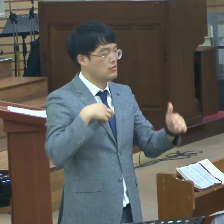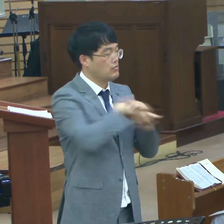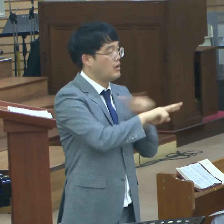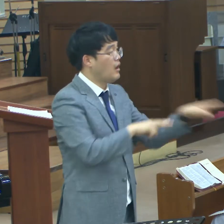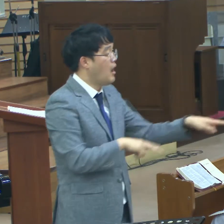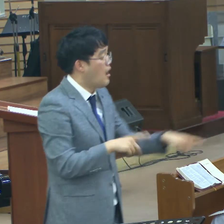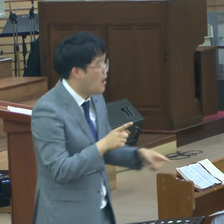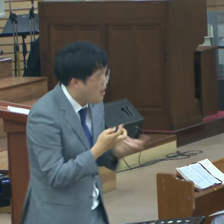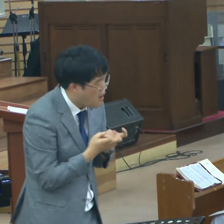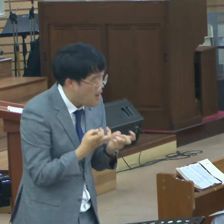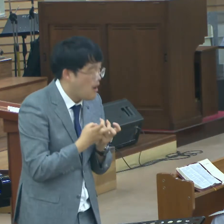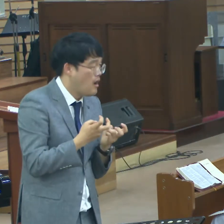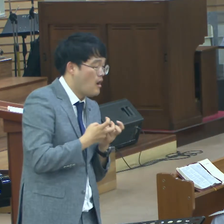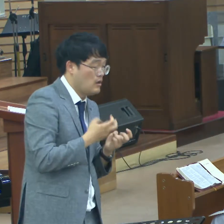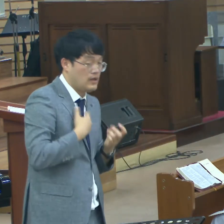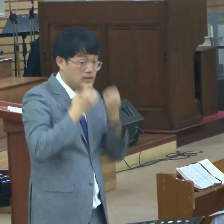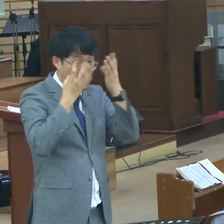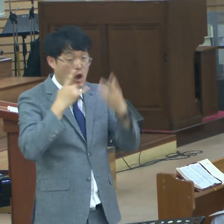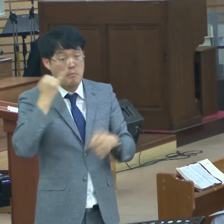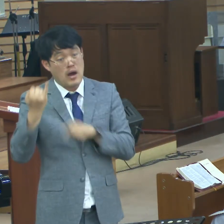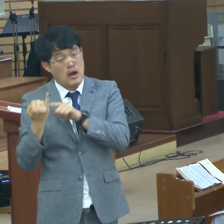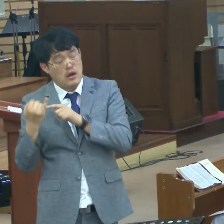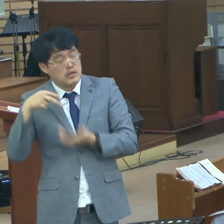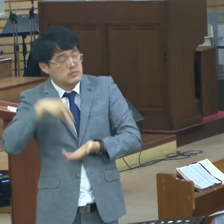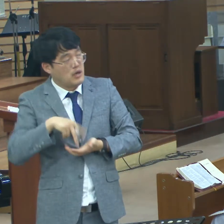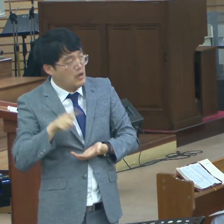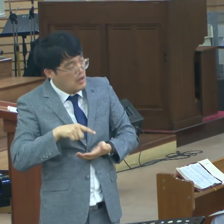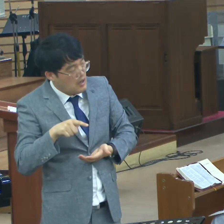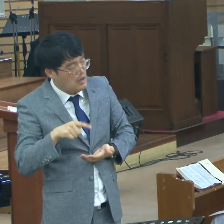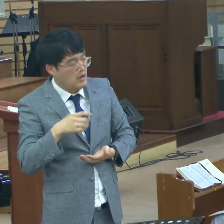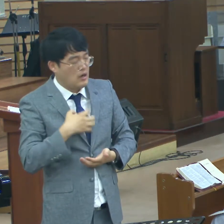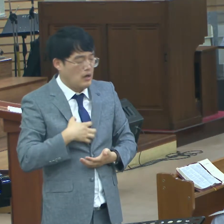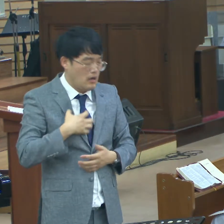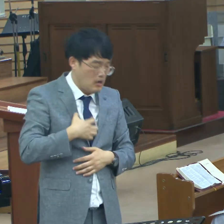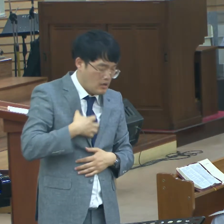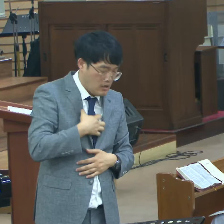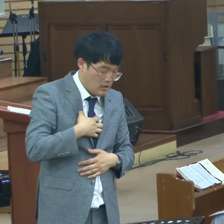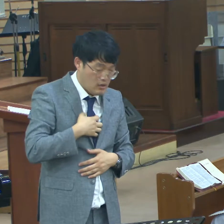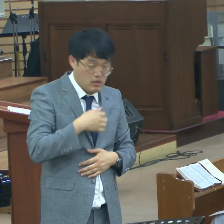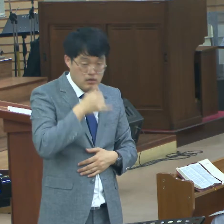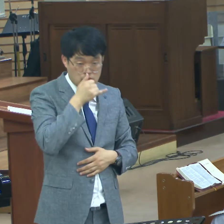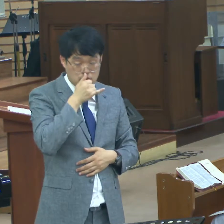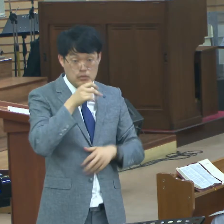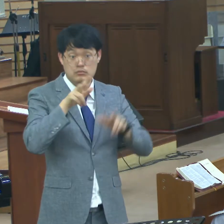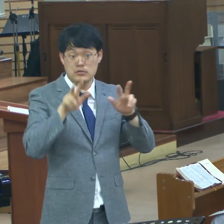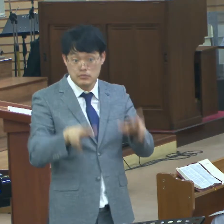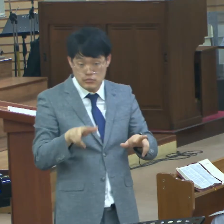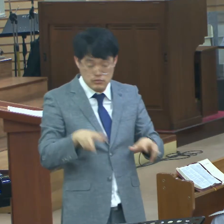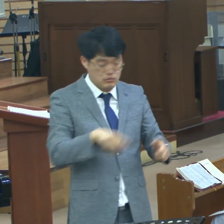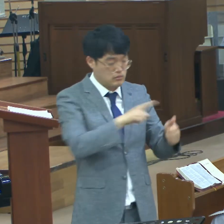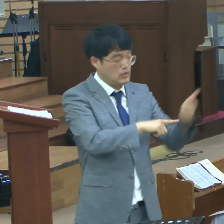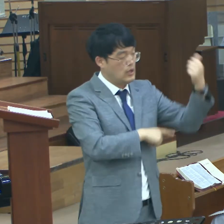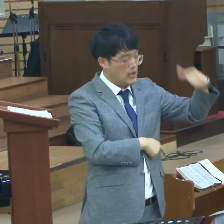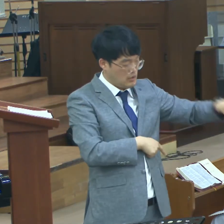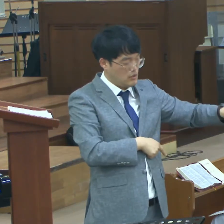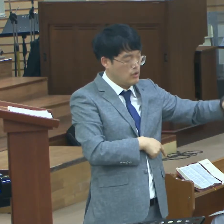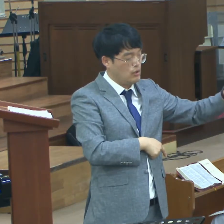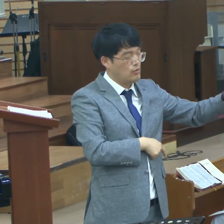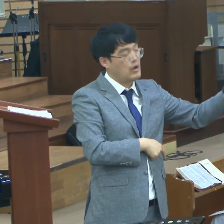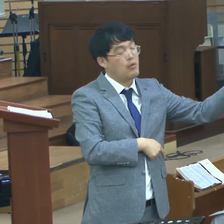그래서 엄마의 몸과 마음이 피폐하게 되었다는 간증이죠. 그런데 지금은 이 아들이